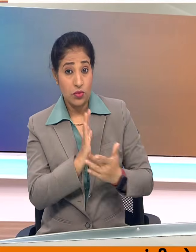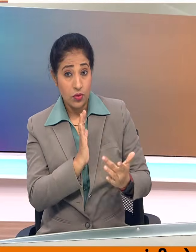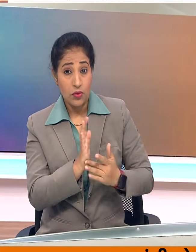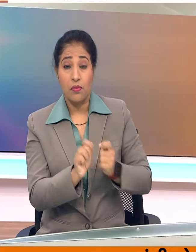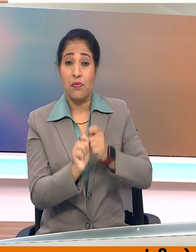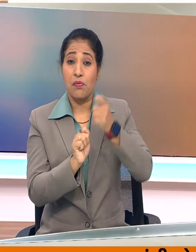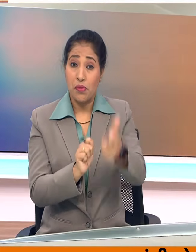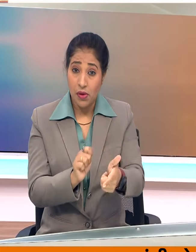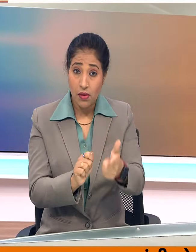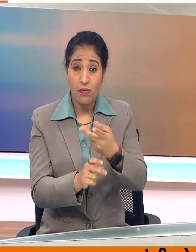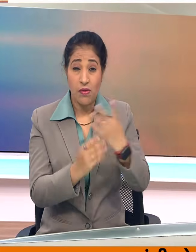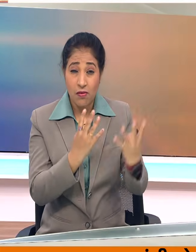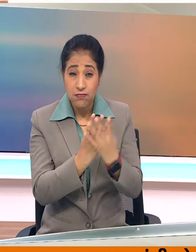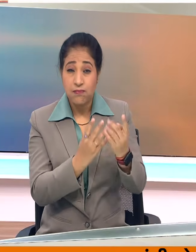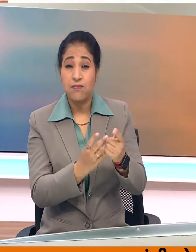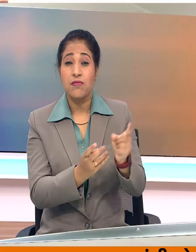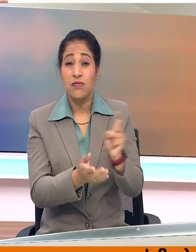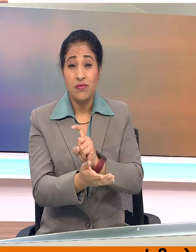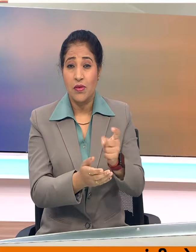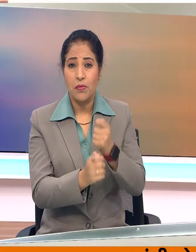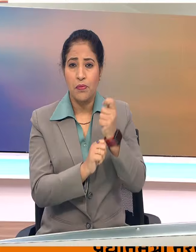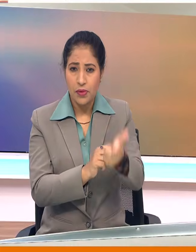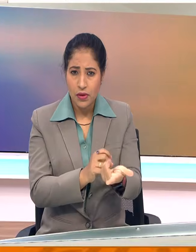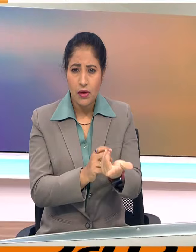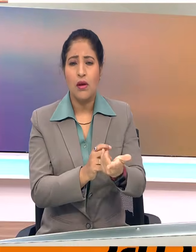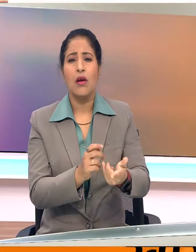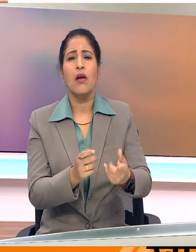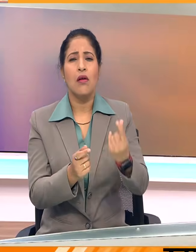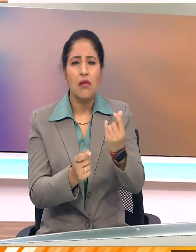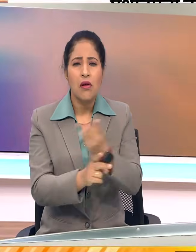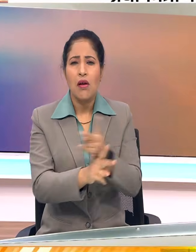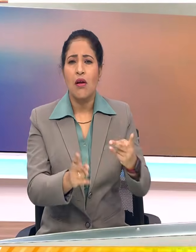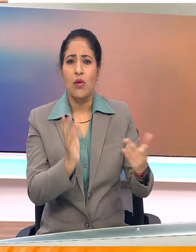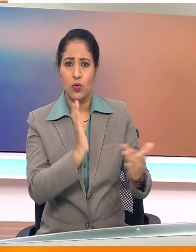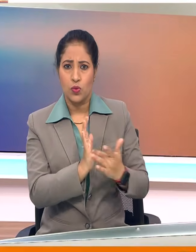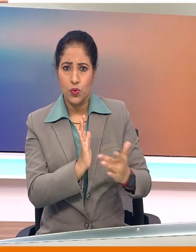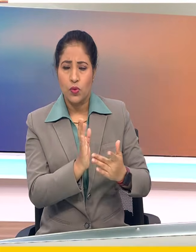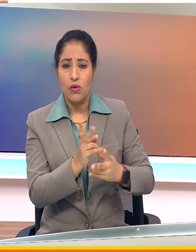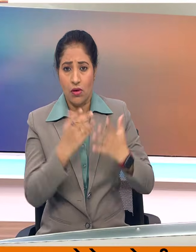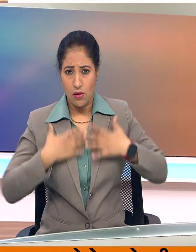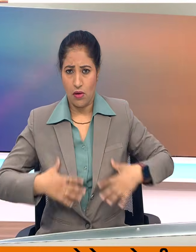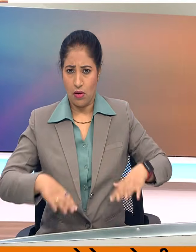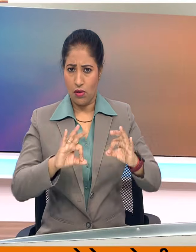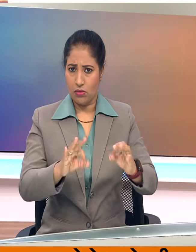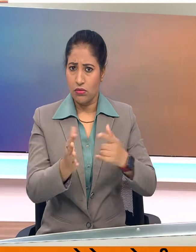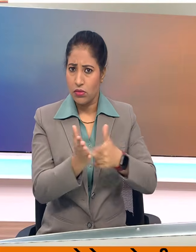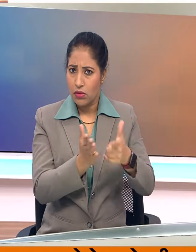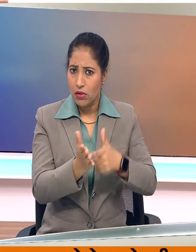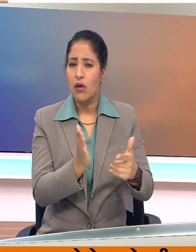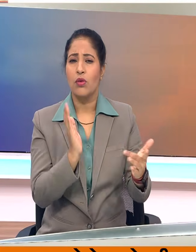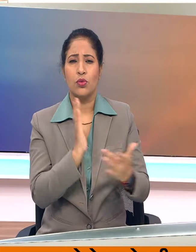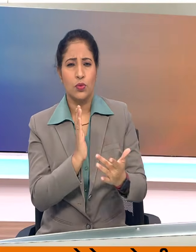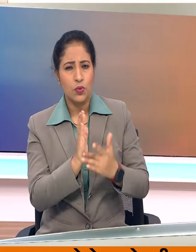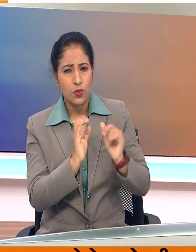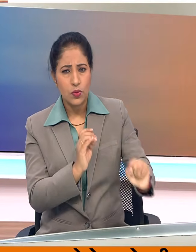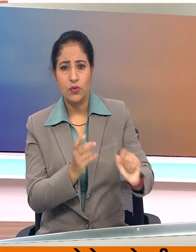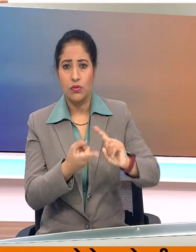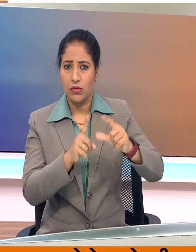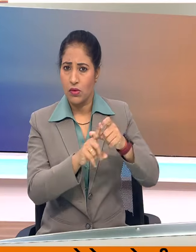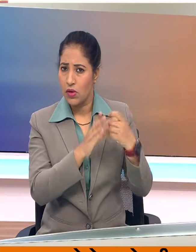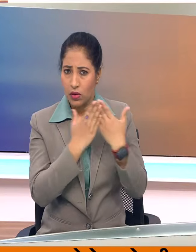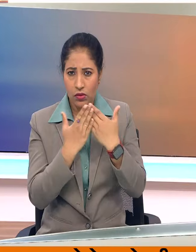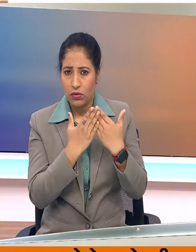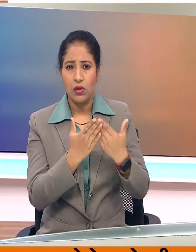डिजिटल पेमेंट सिस्टम और वित्तीय तकनीक के क्षेत्र, स्वास्थ्य, कृषि अनुसंधान,